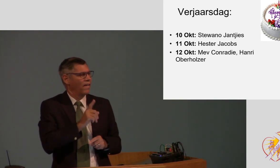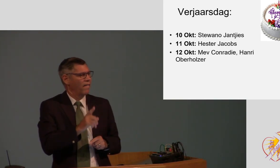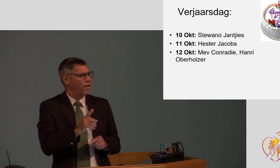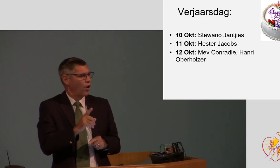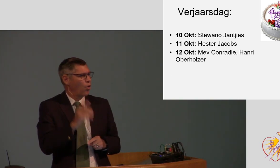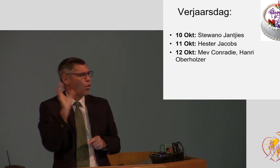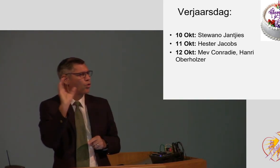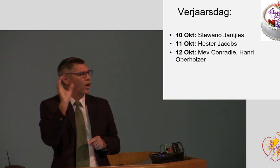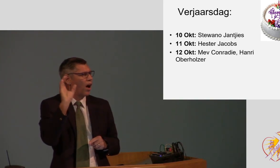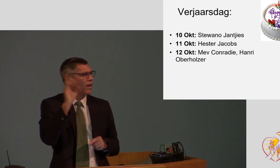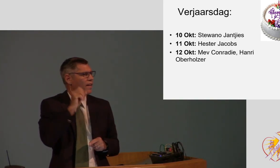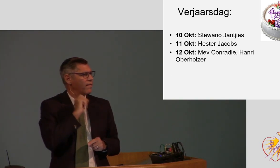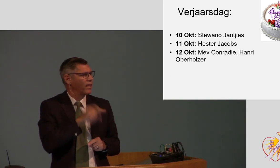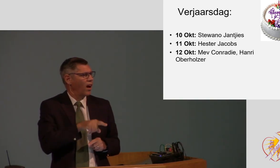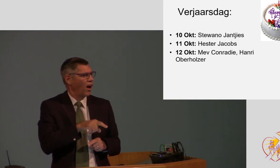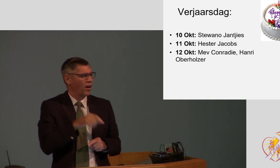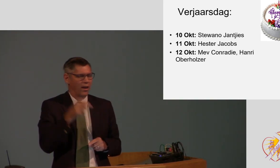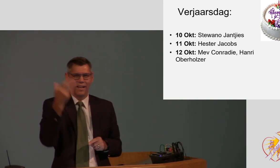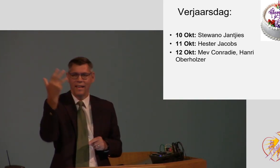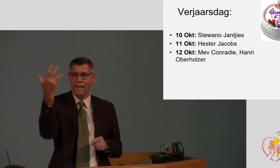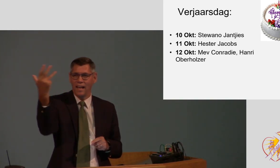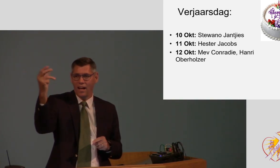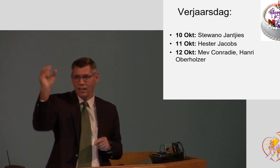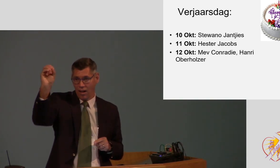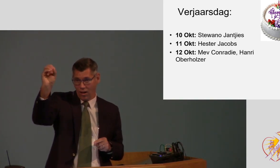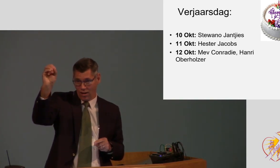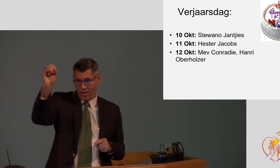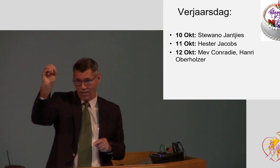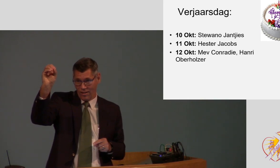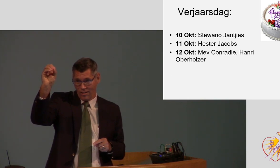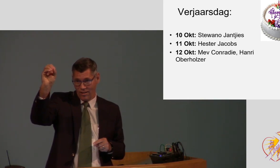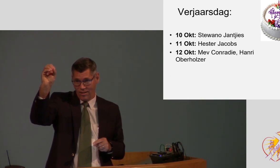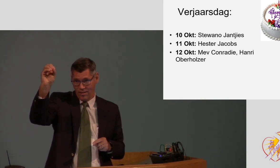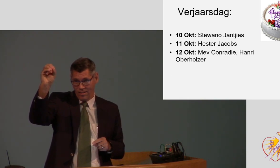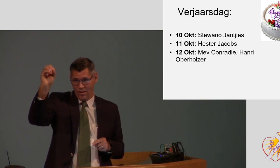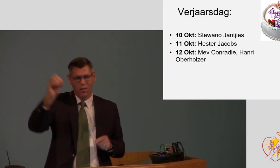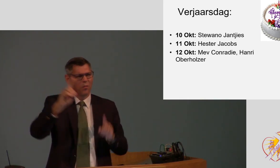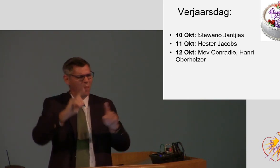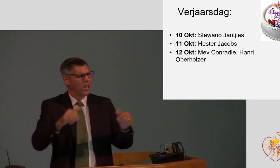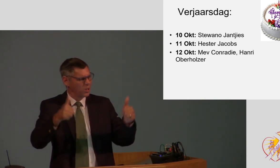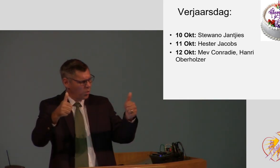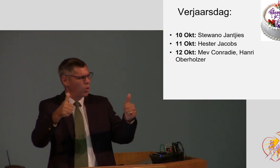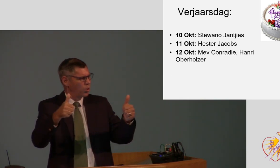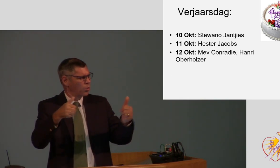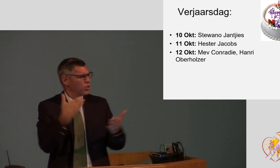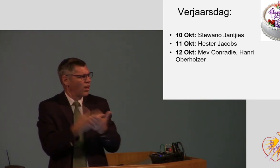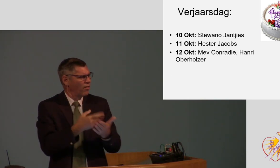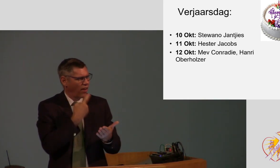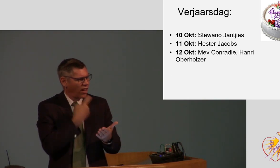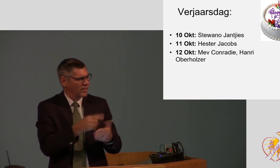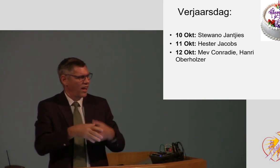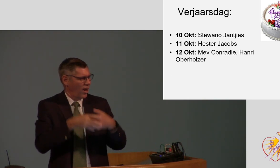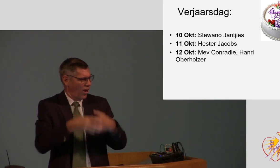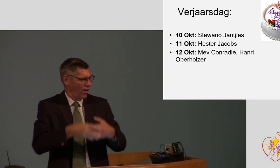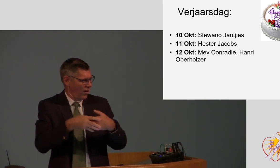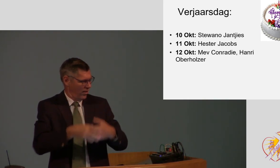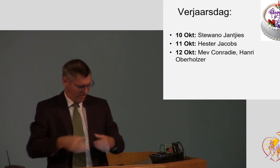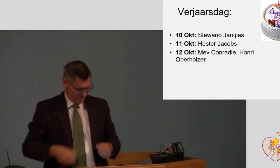Juffrou Konrade het verjaar 90. Maar dit is nog goed, ons kan vir haar sê geluk.